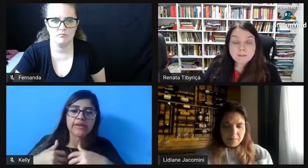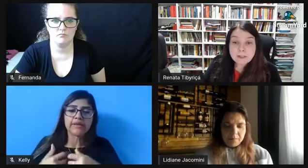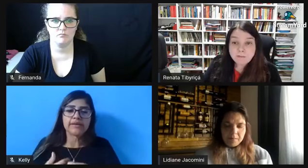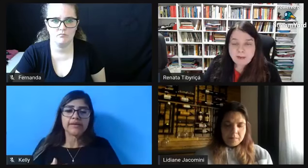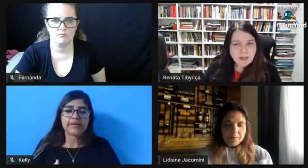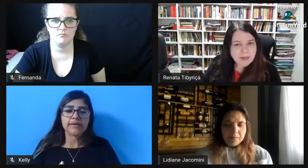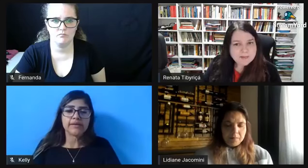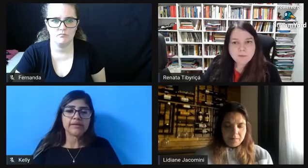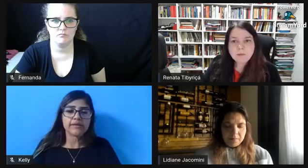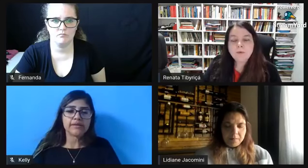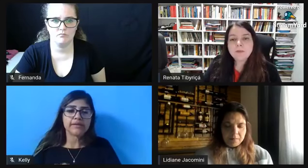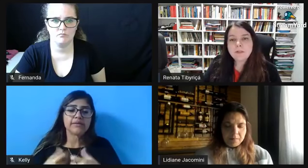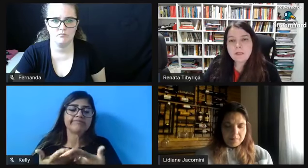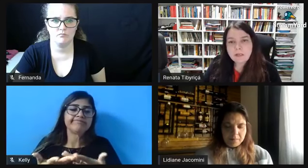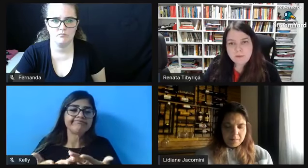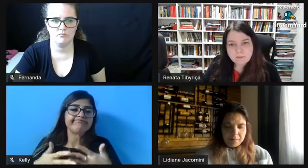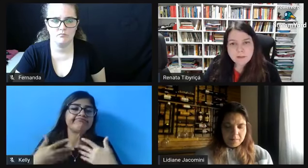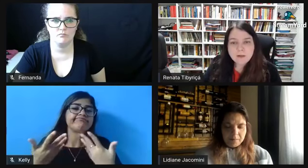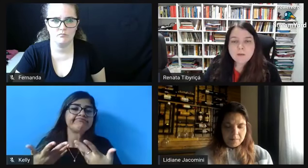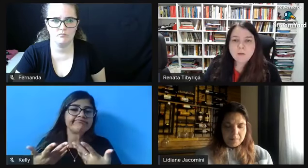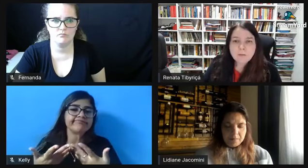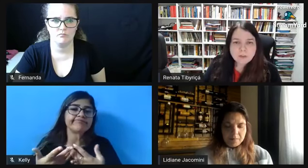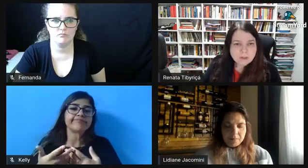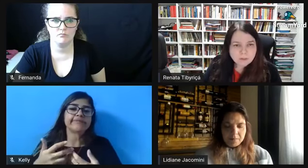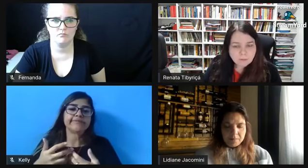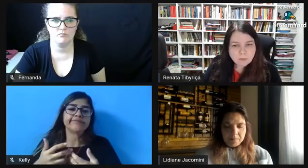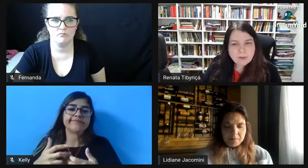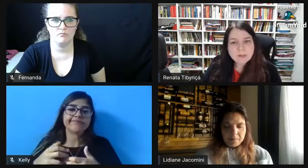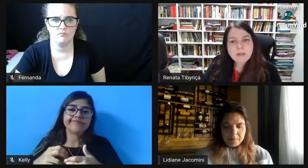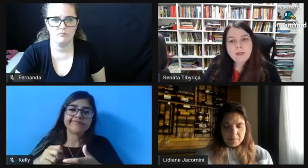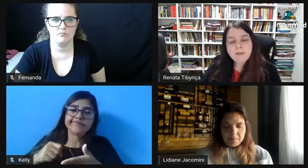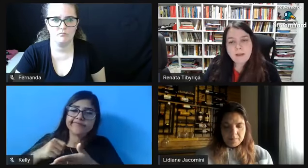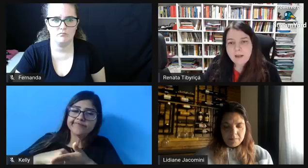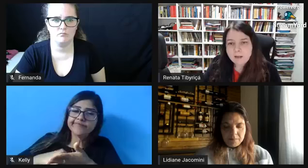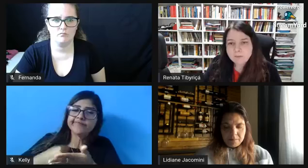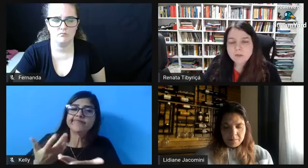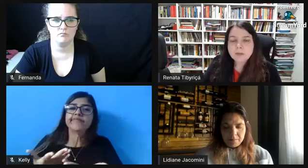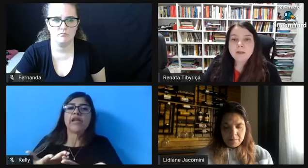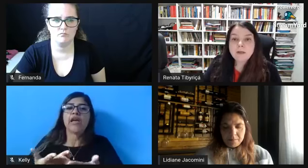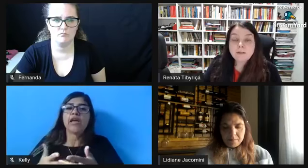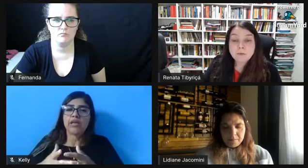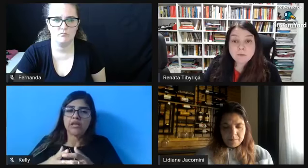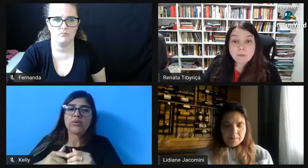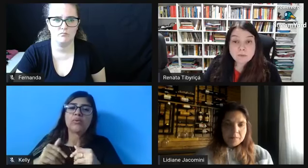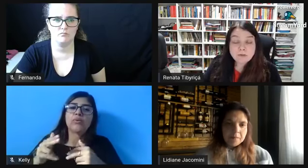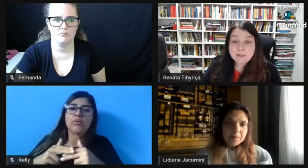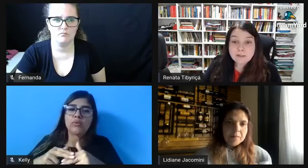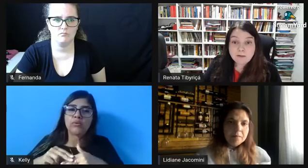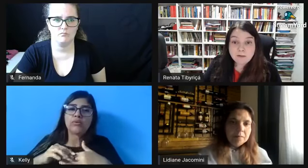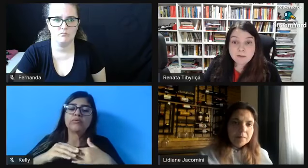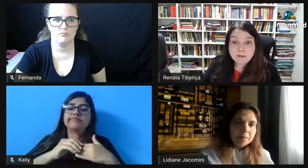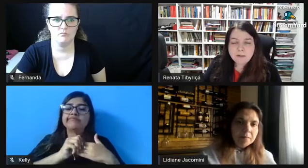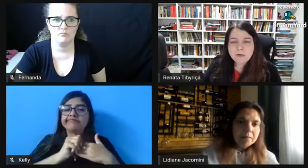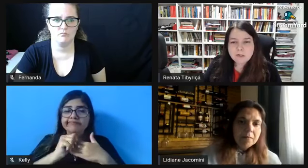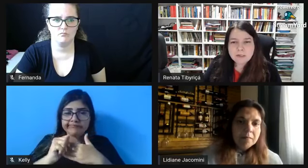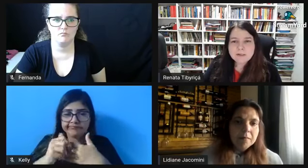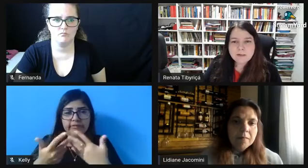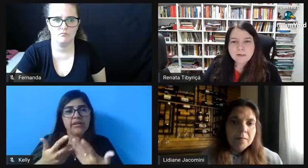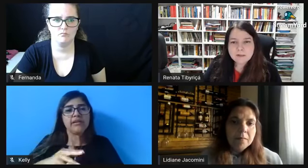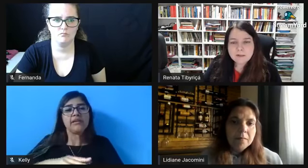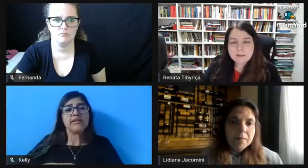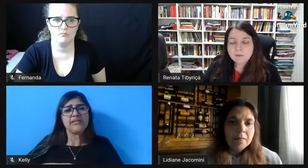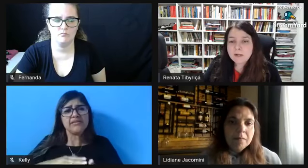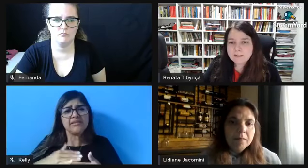e se manifestam, inclusive, por meio de guia e intérprete. Então, são pessoas assim, e eu acho que